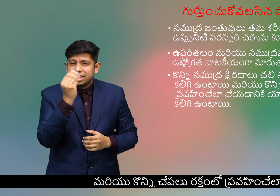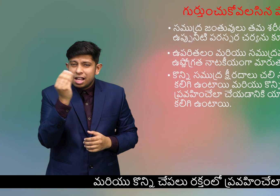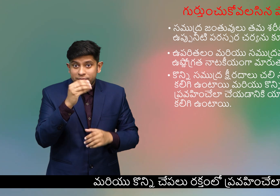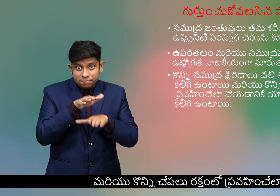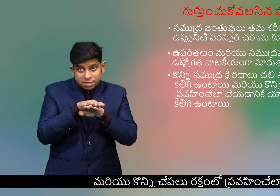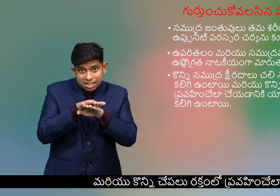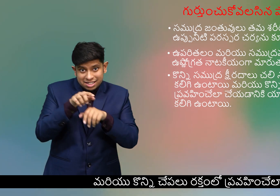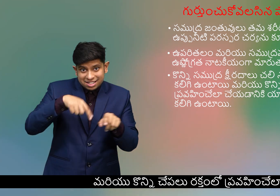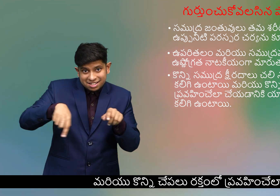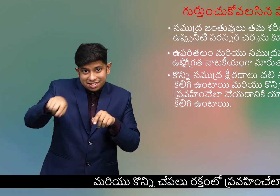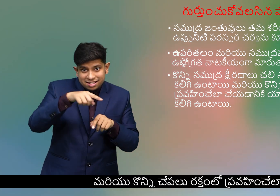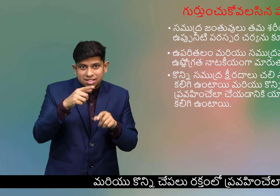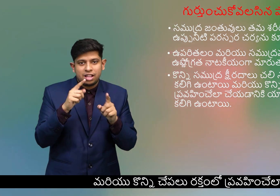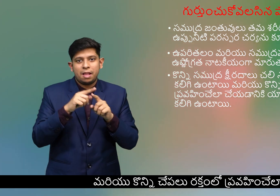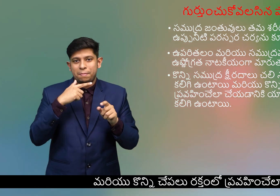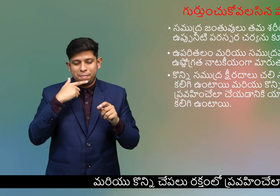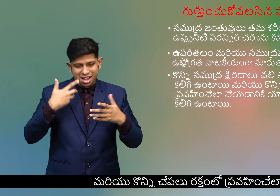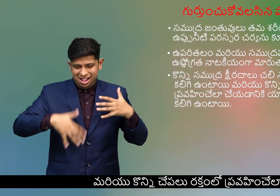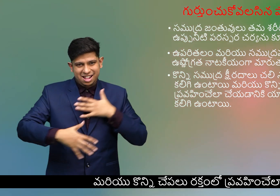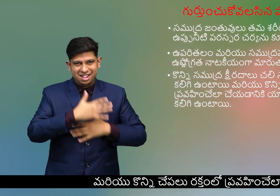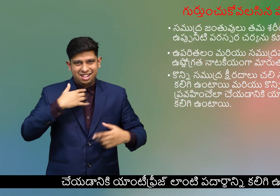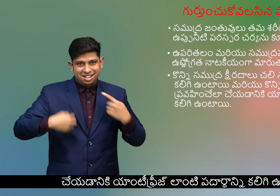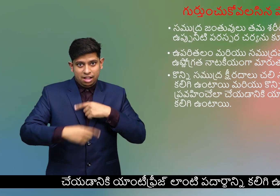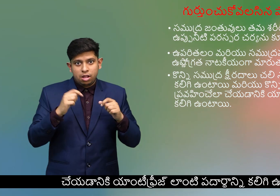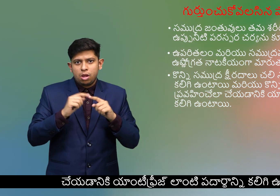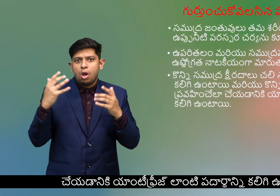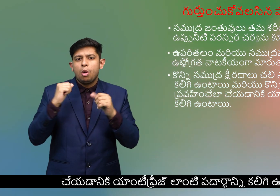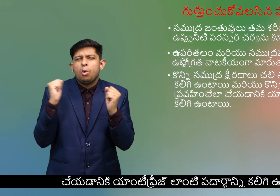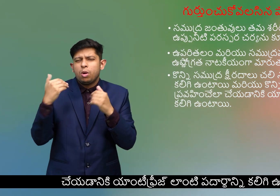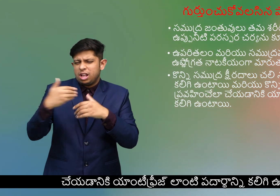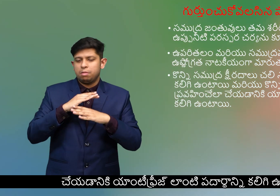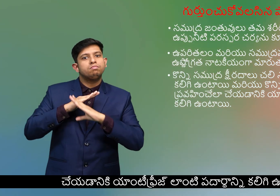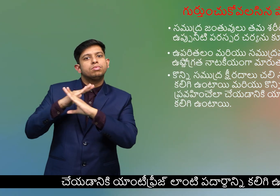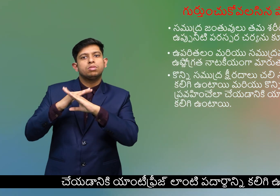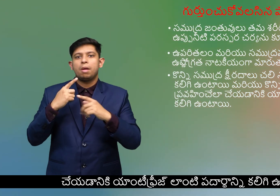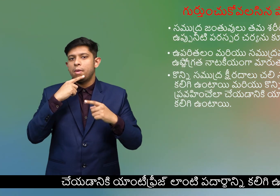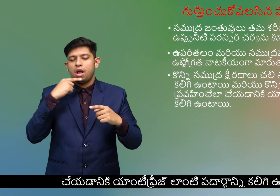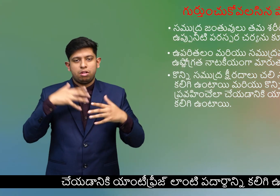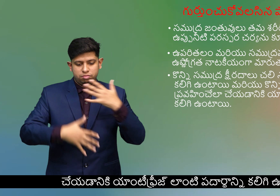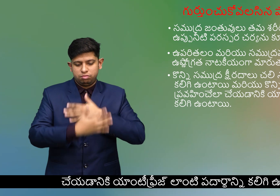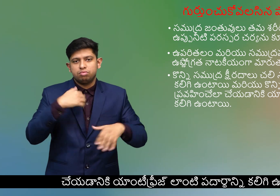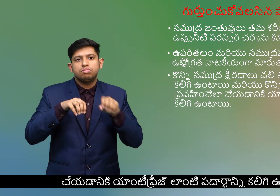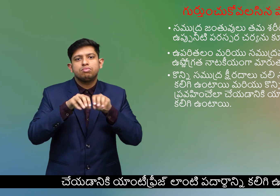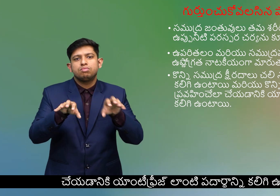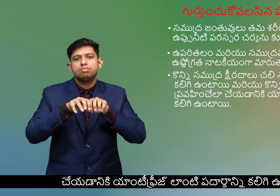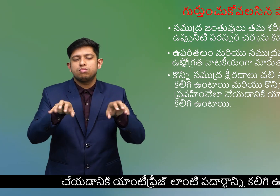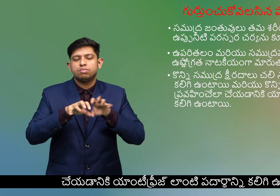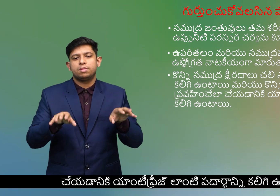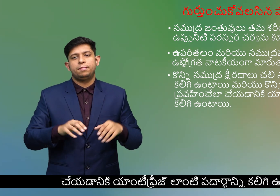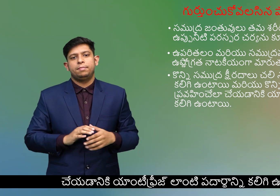మరియు కొన్ని చేపలు రక్తంలో ప్రవహించేలా చేయడానికి యాంటీఫ్రీజ్ లాంటి పదార్థాన్ని కలిగి ఉంటాయి.